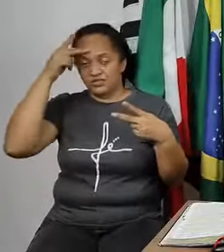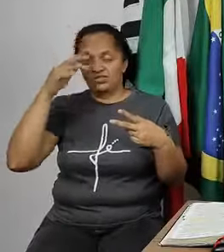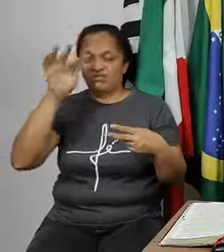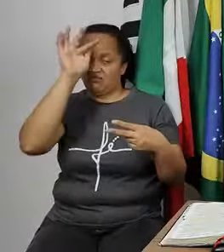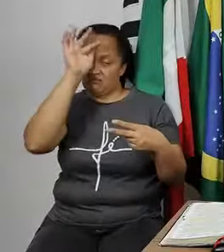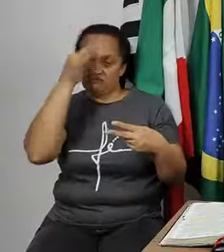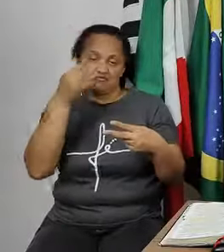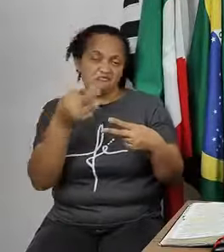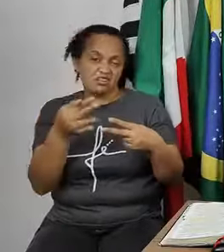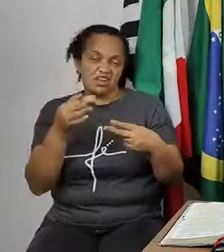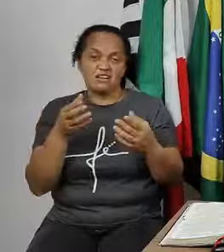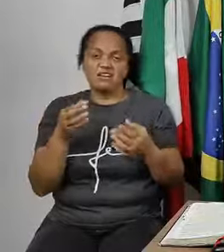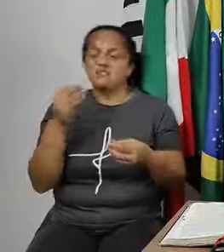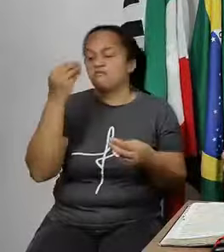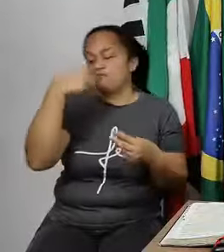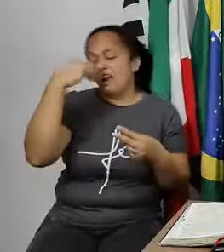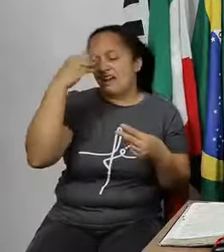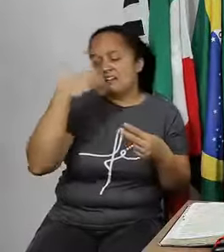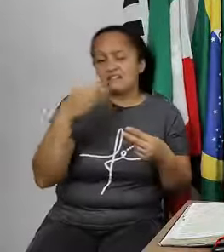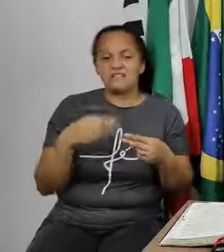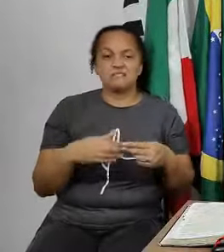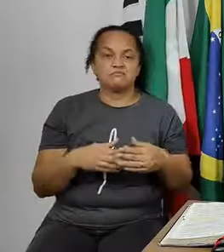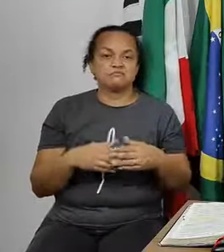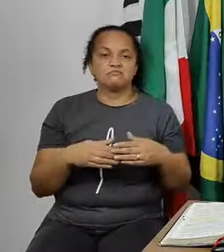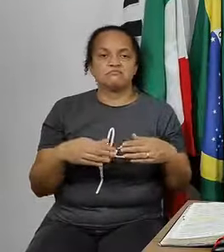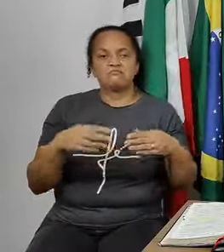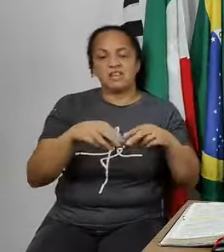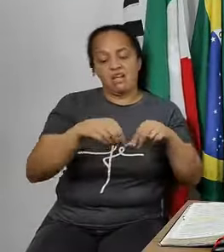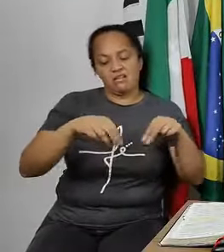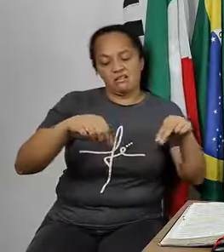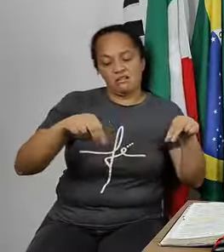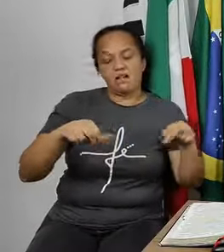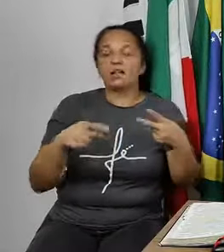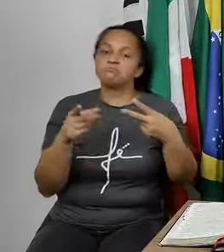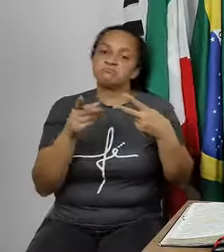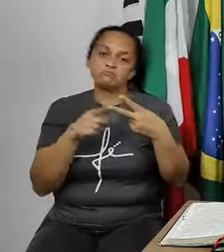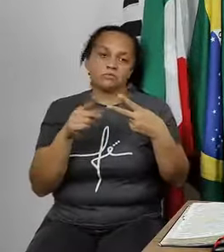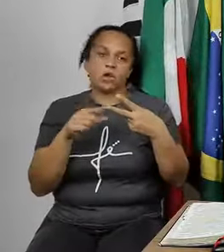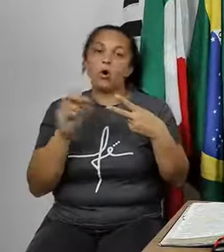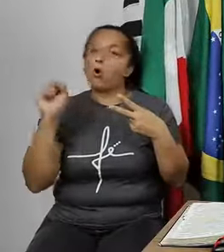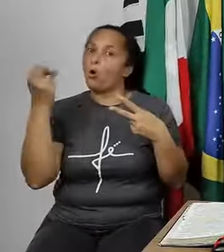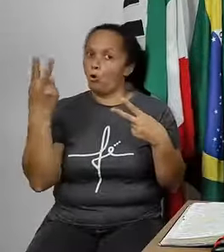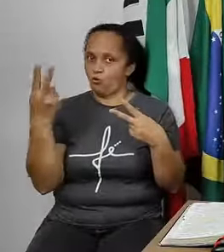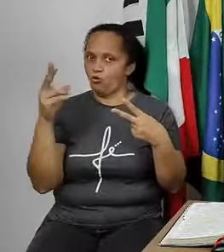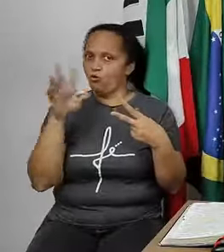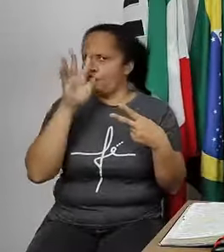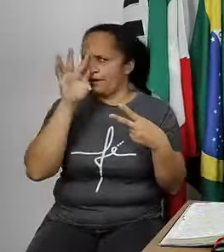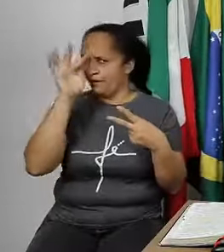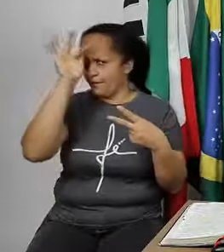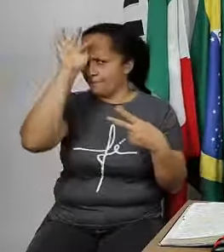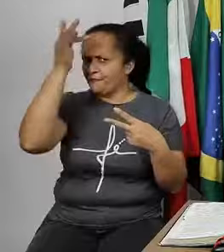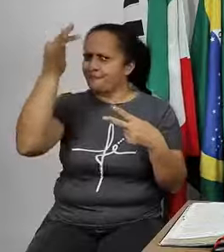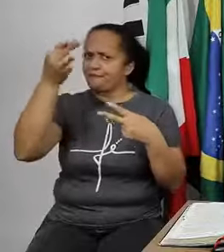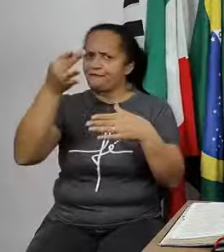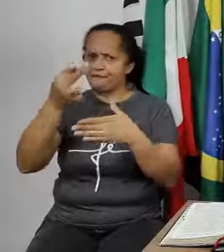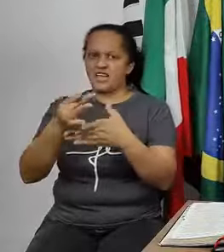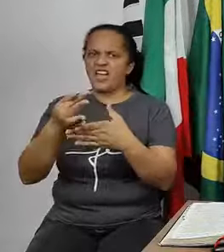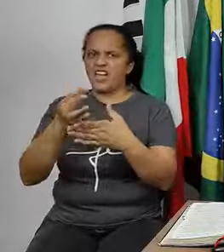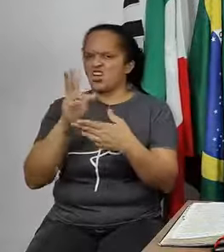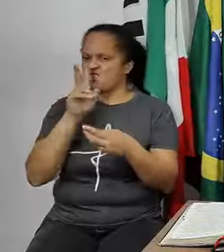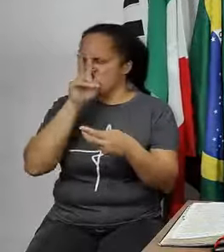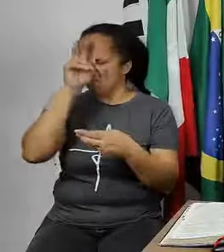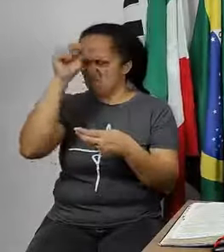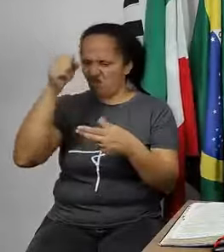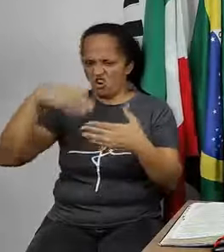gente edifica a nossa fé sobre a rocha, né? Então ele diz aqui que havia duas pessoas, uma